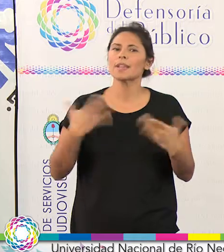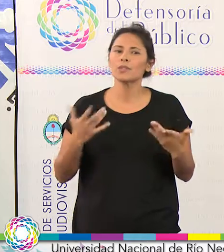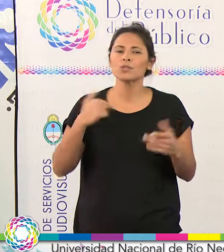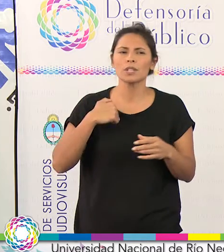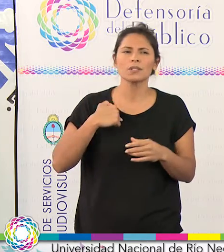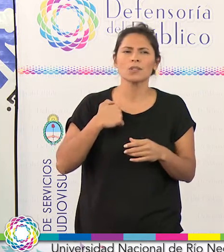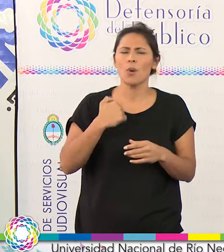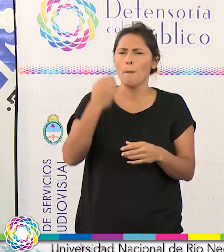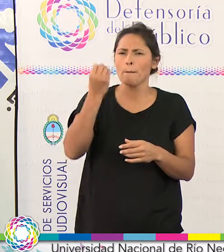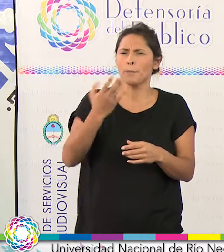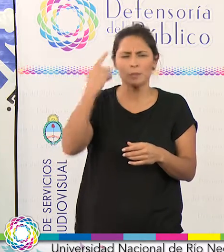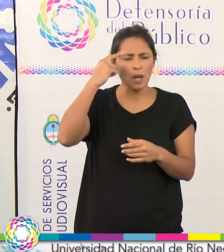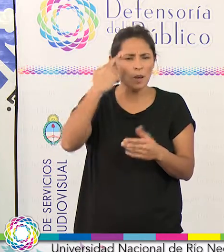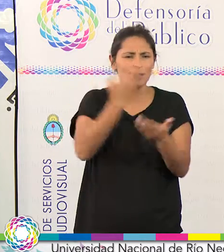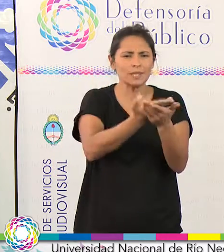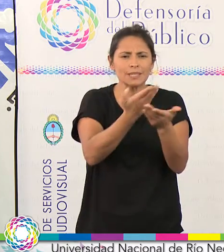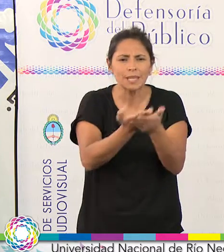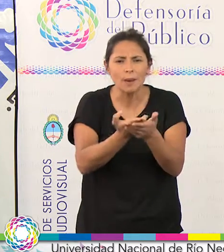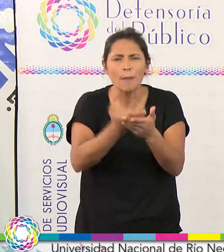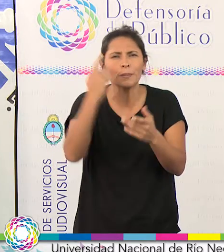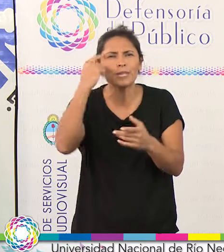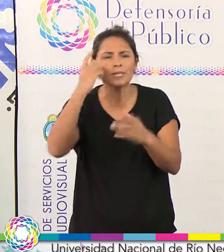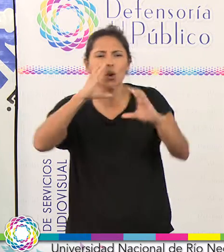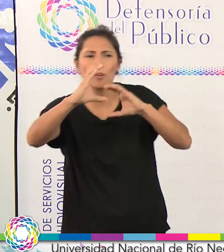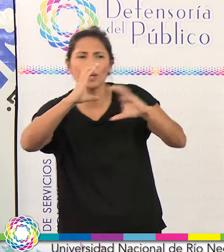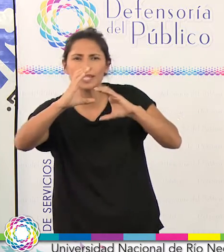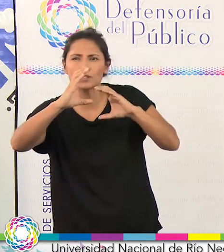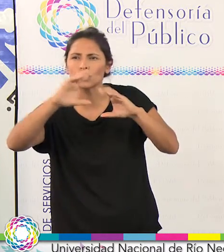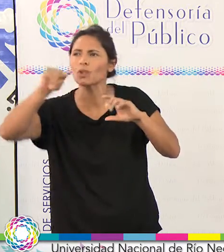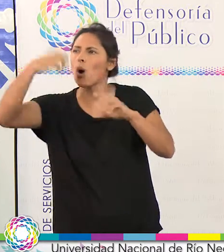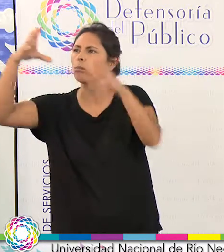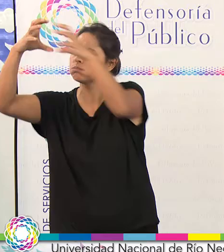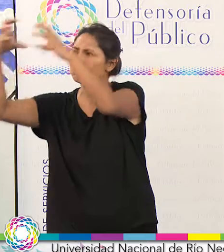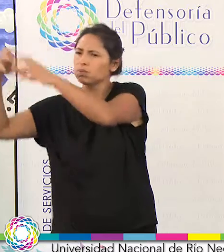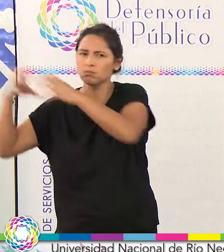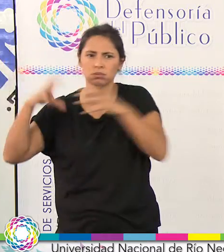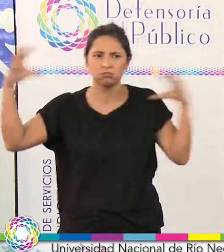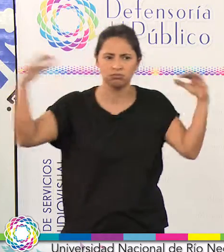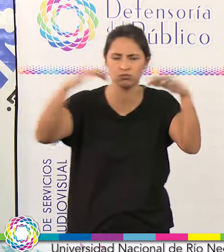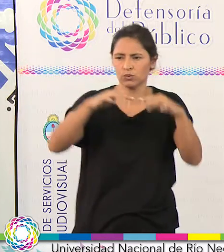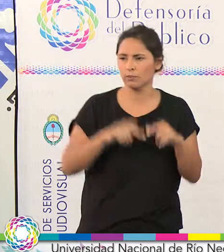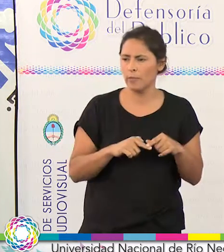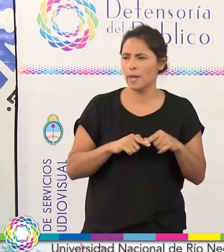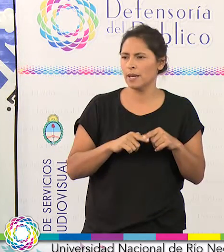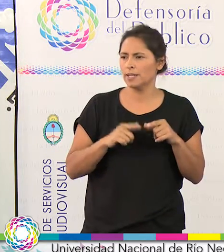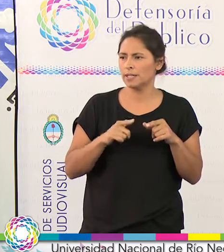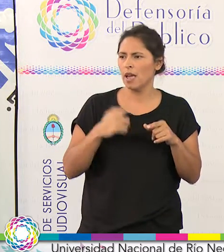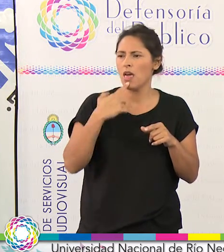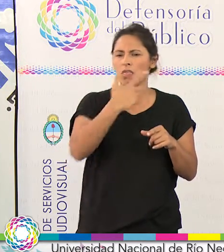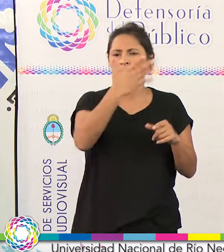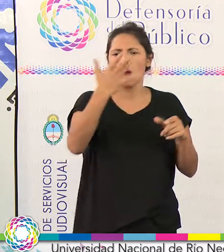la comunicación desde las periferias? Porque justamente hay un discurso hegemónico, clasista, ¿no? Con una mirada muchas